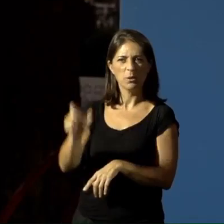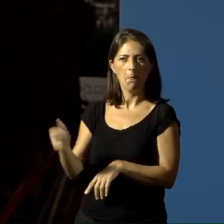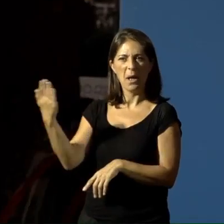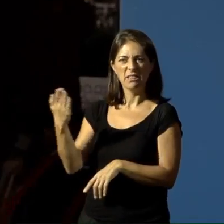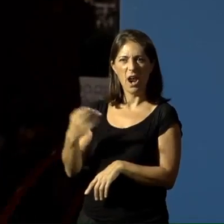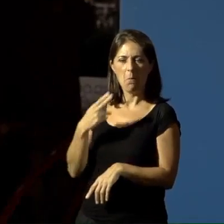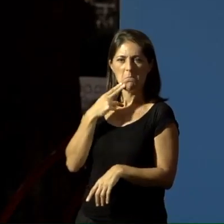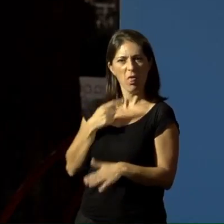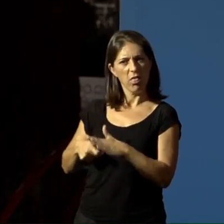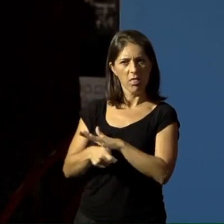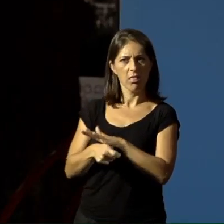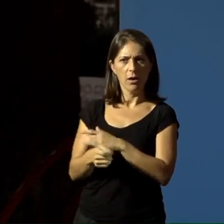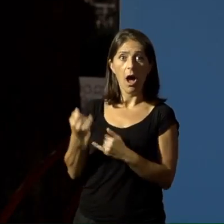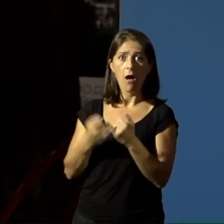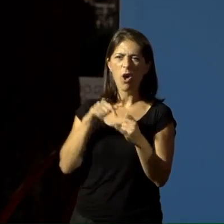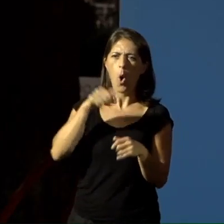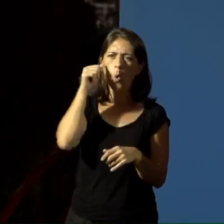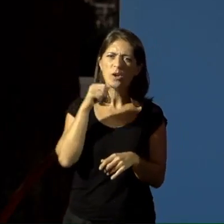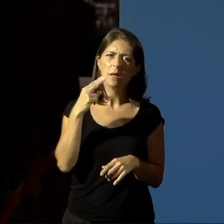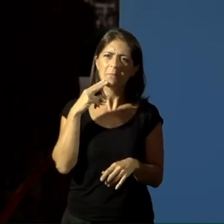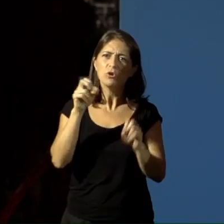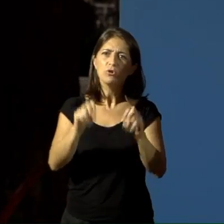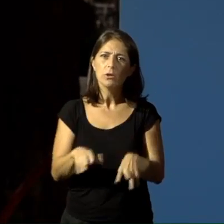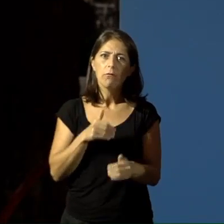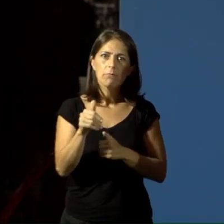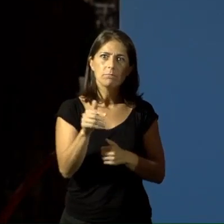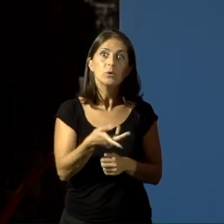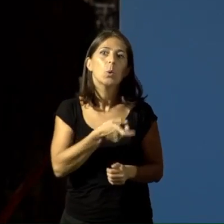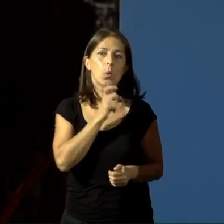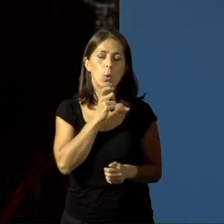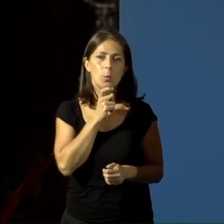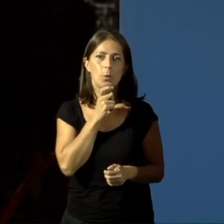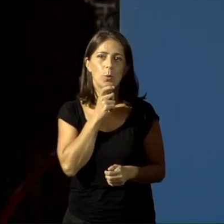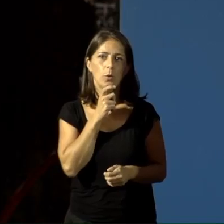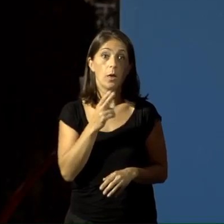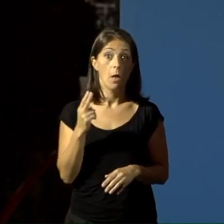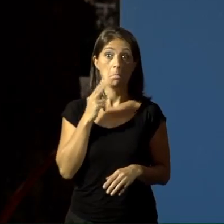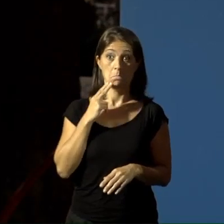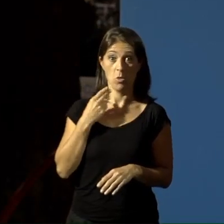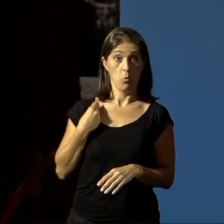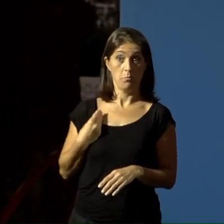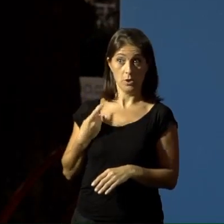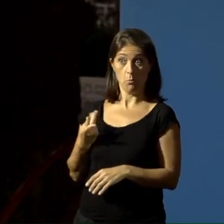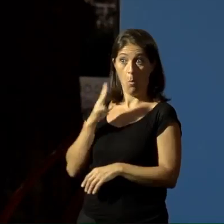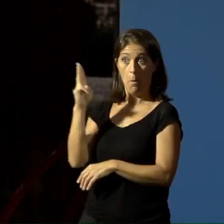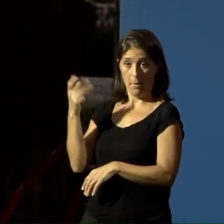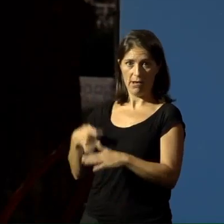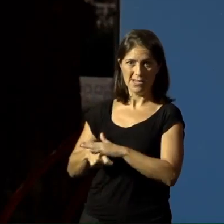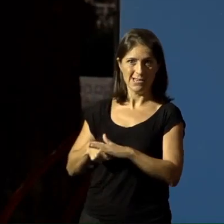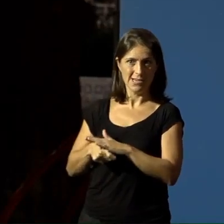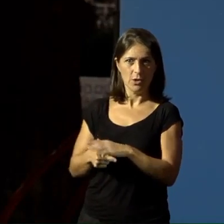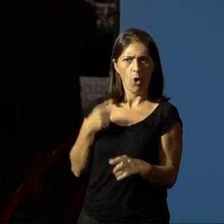Que sería de Ourense sen medo? Sen o medo que o propio PP xera para